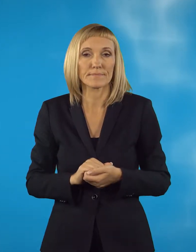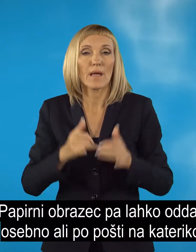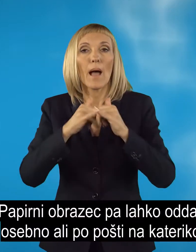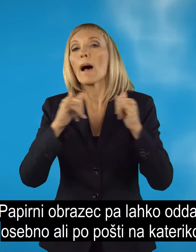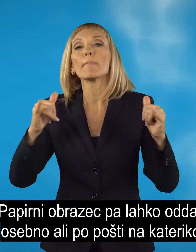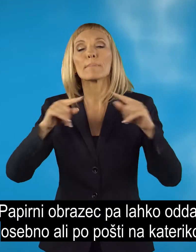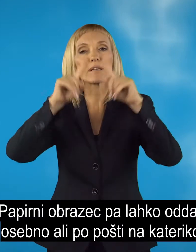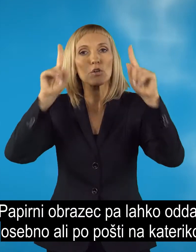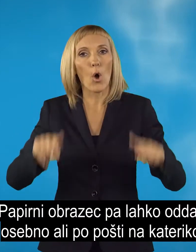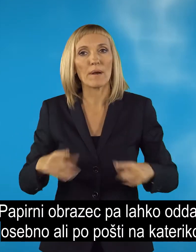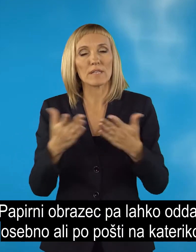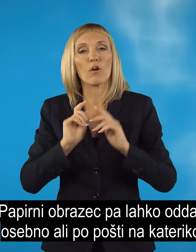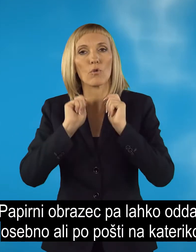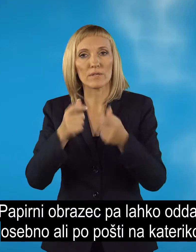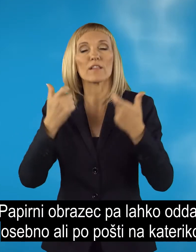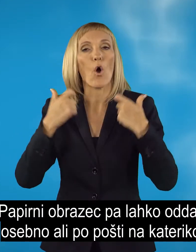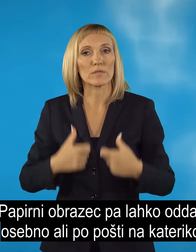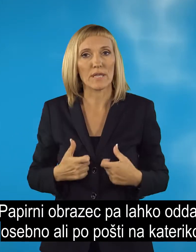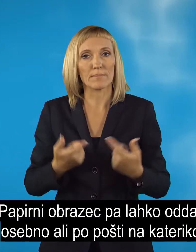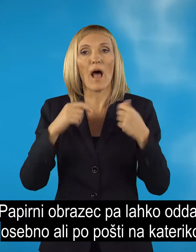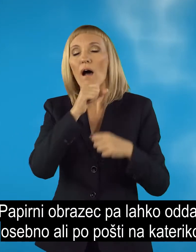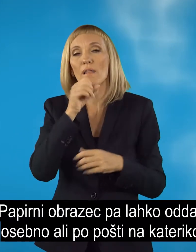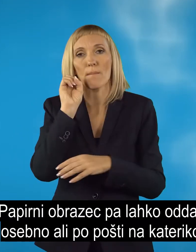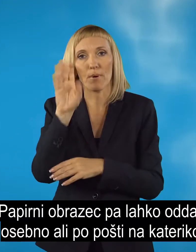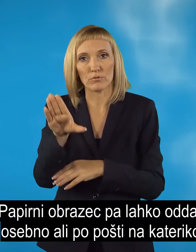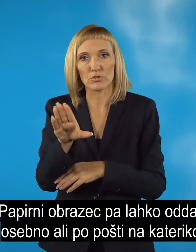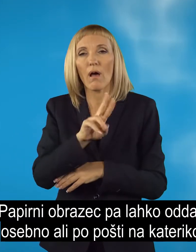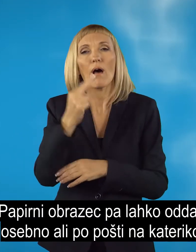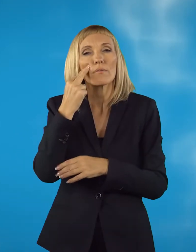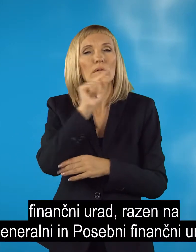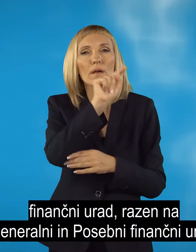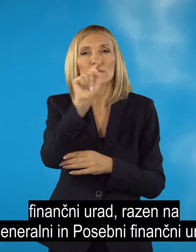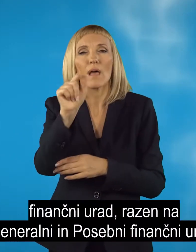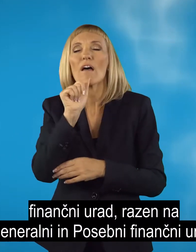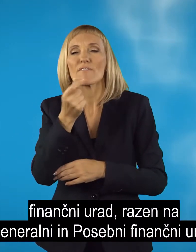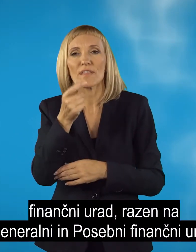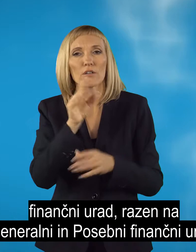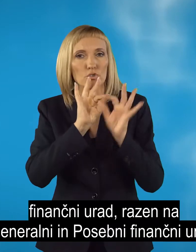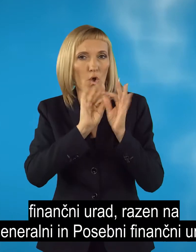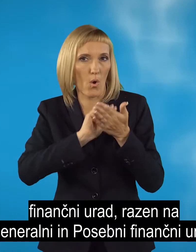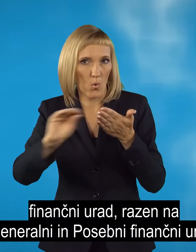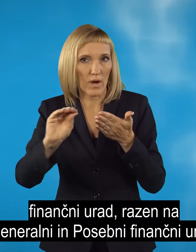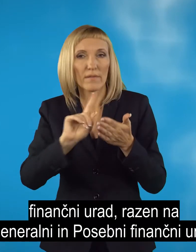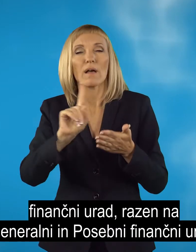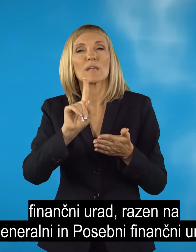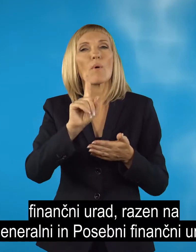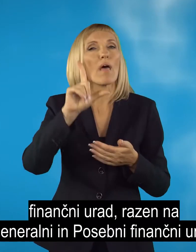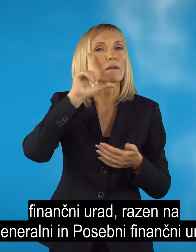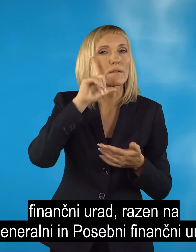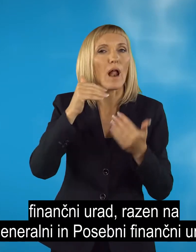Papirni obrazec pa lahko oddate osebno ali po pošti na katerikoli finančni urad, razen na generalni in posebni